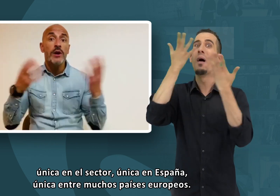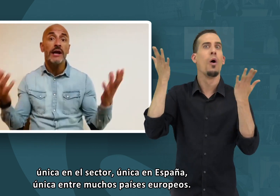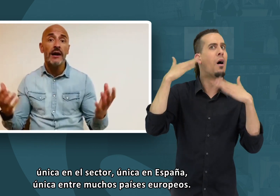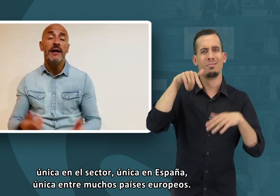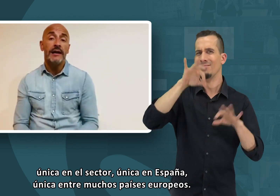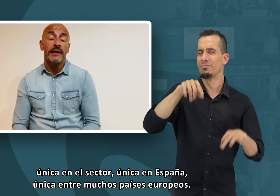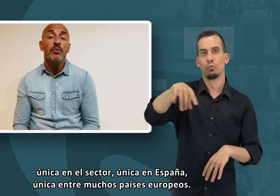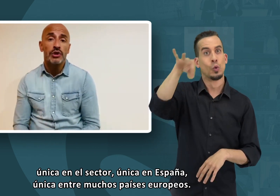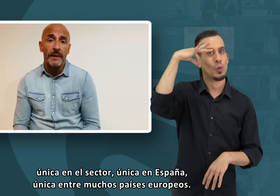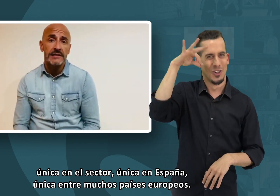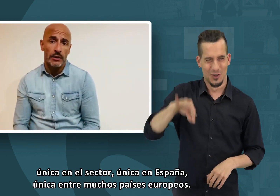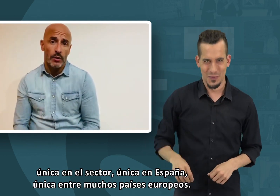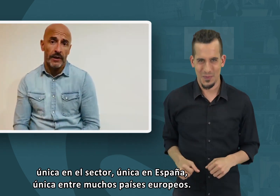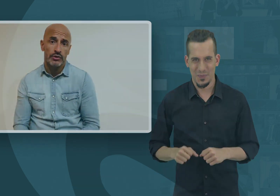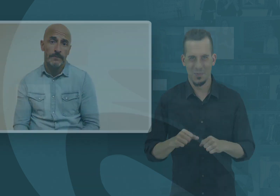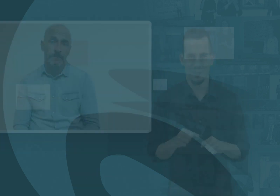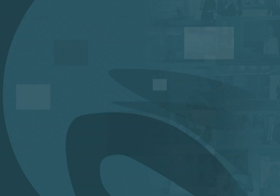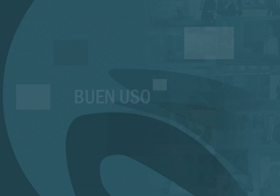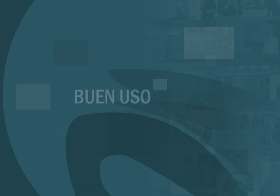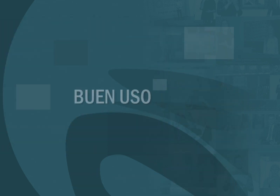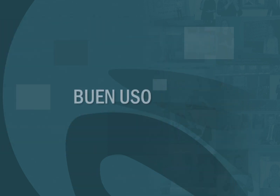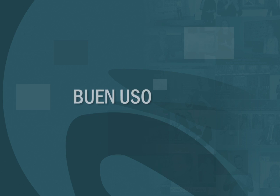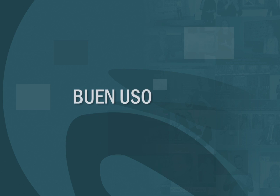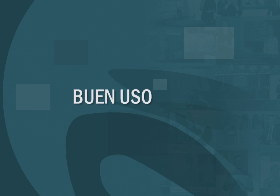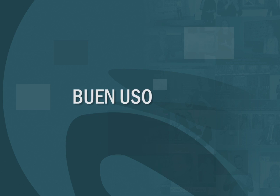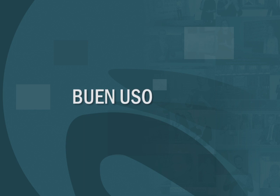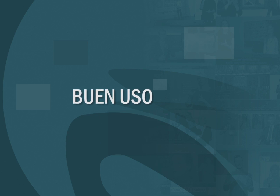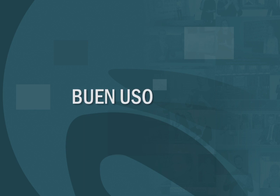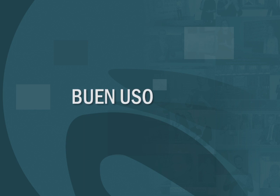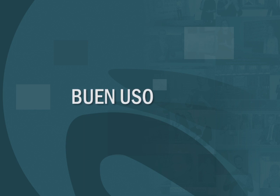España, única entre muchos países europeos.